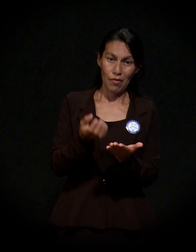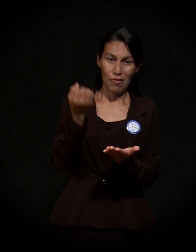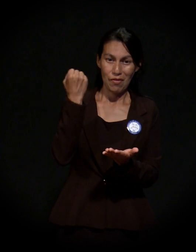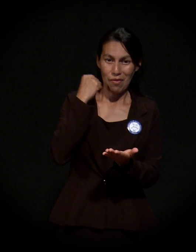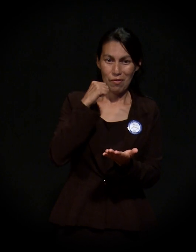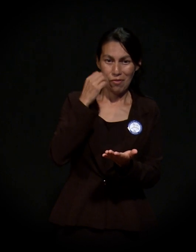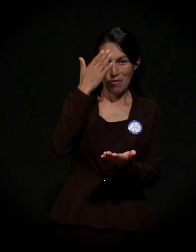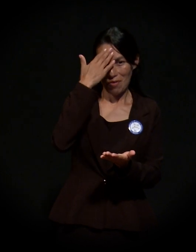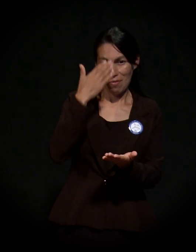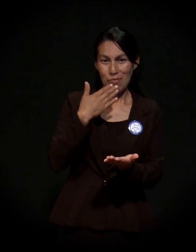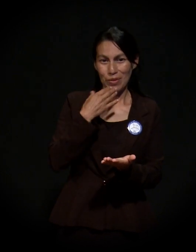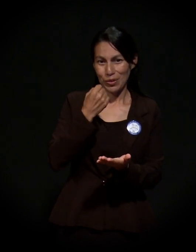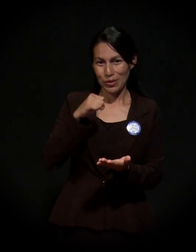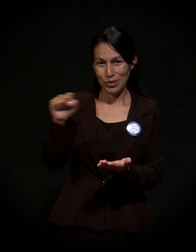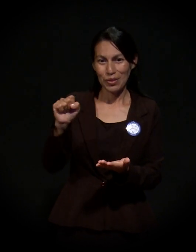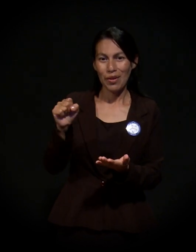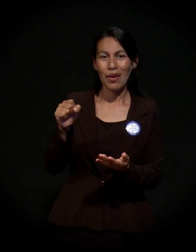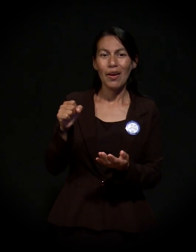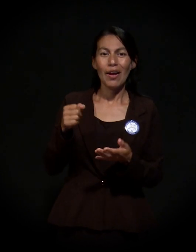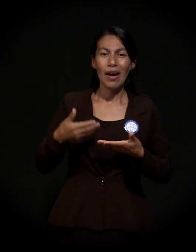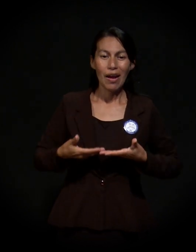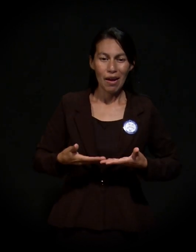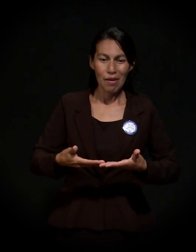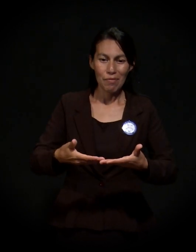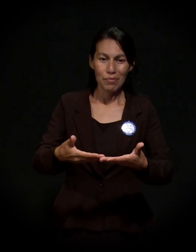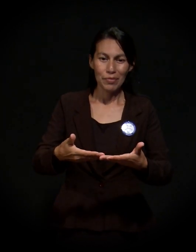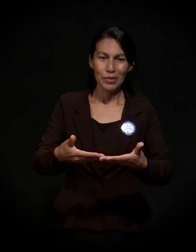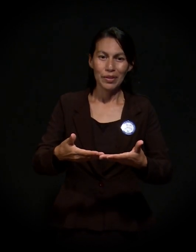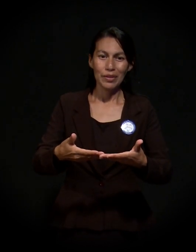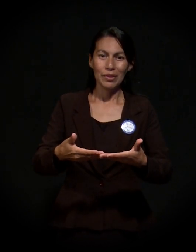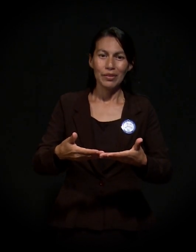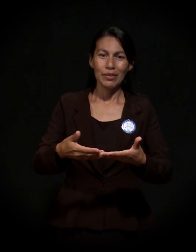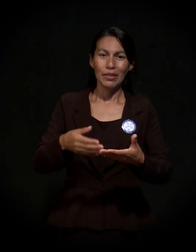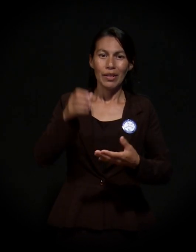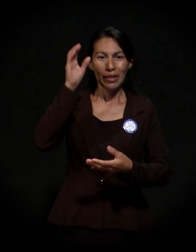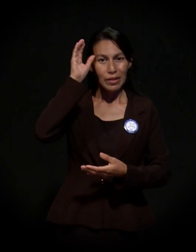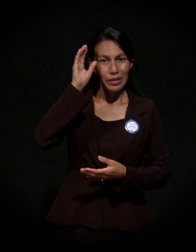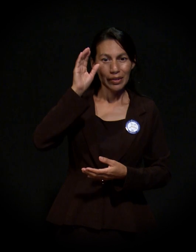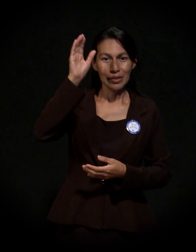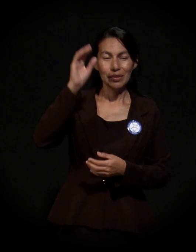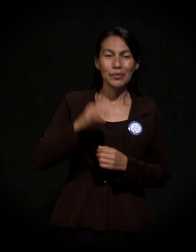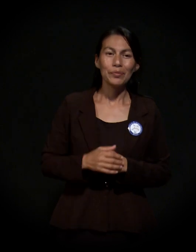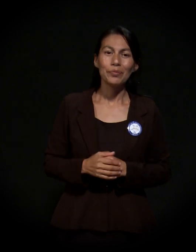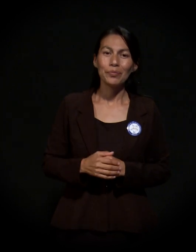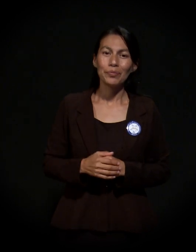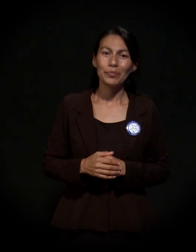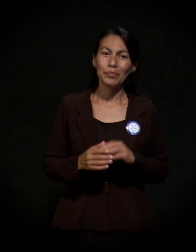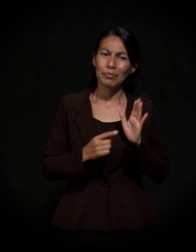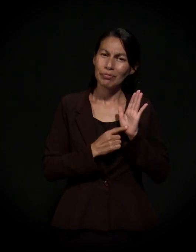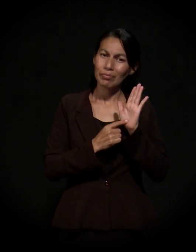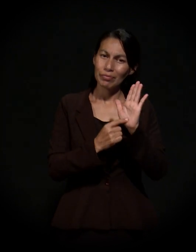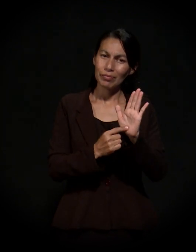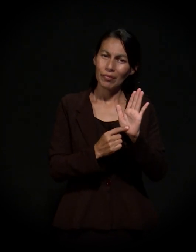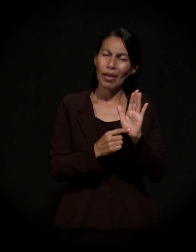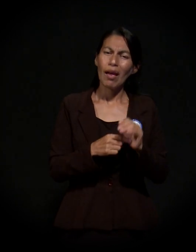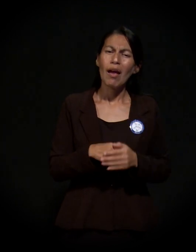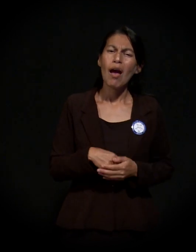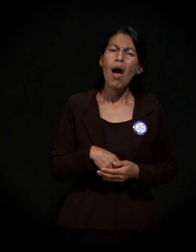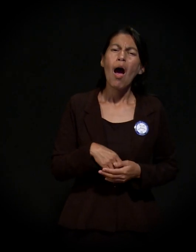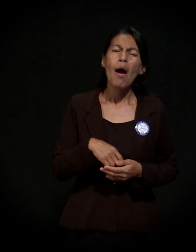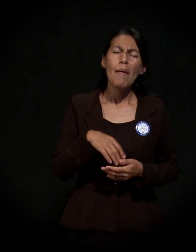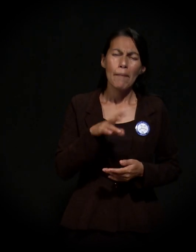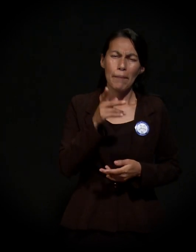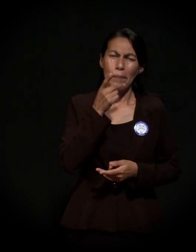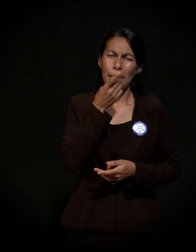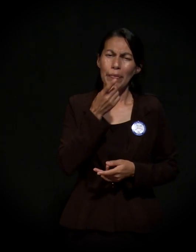del desarrollo de la fe. Cuéntanos, ¿cuáles son las promesas que más te han ayudado a